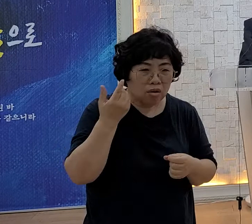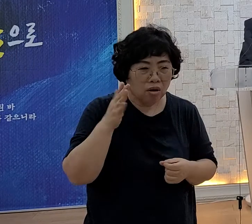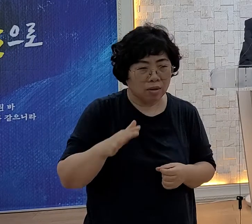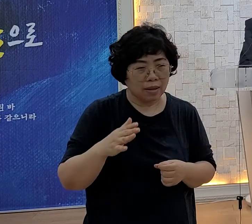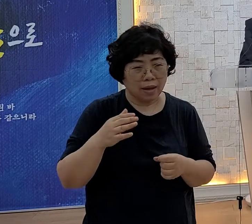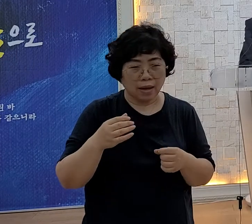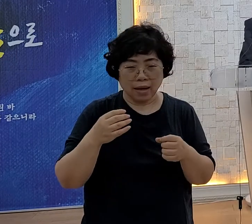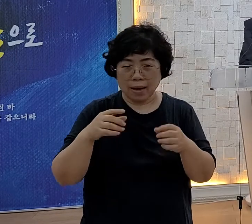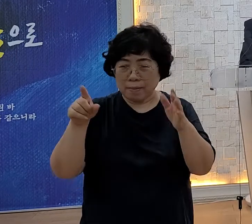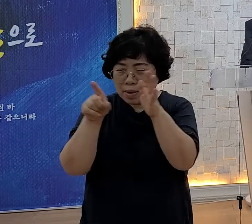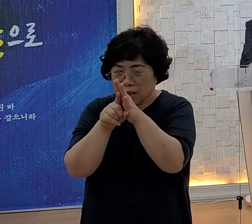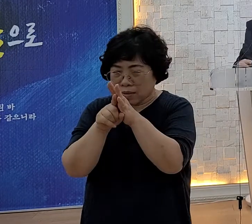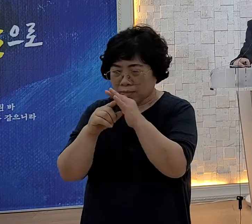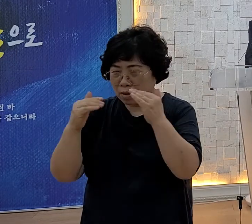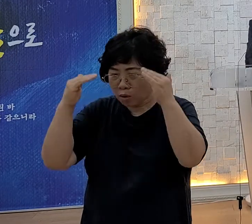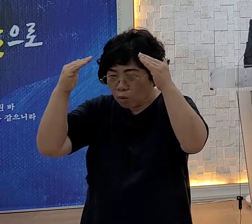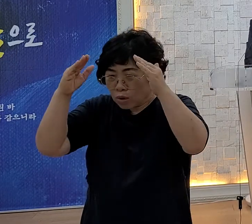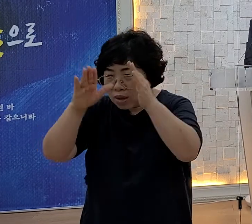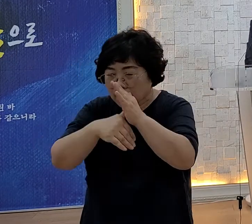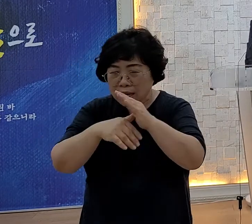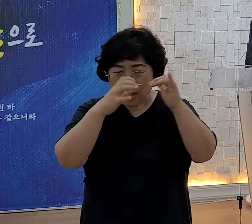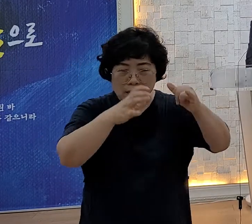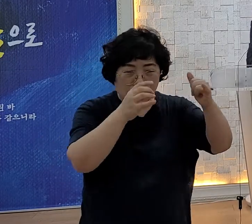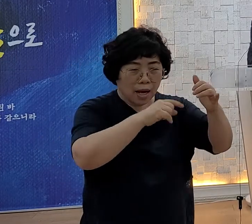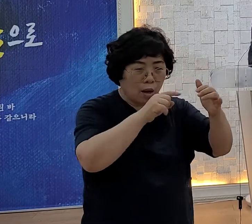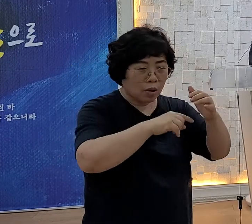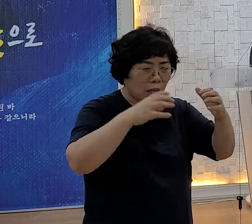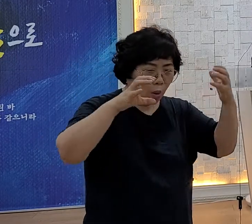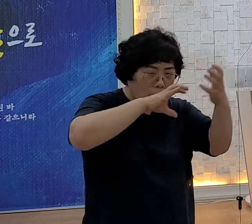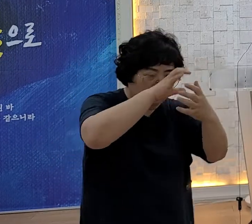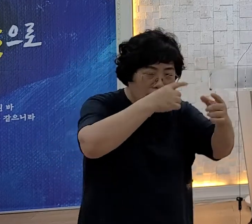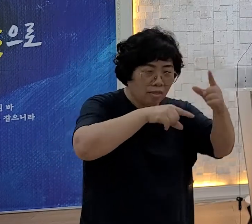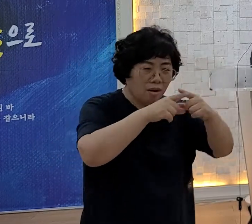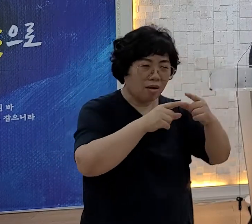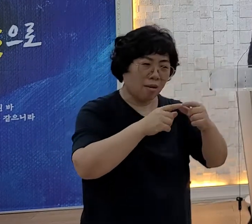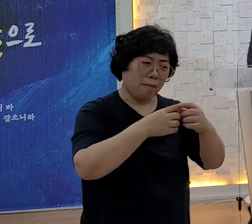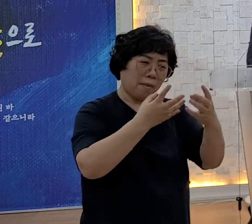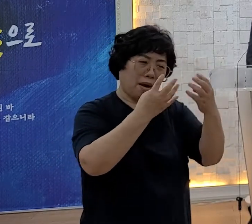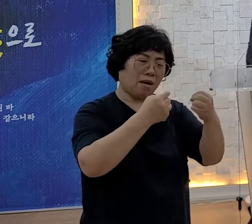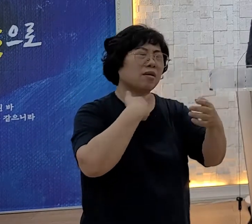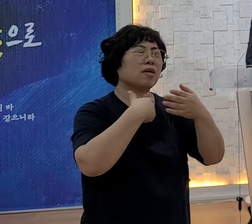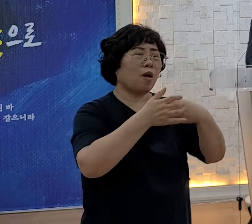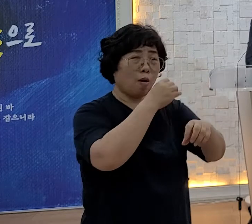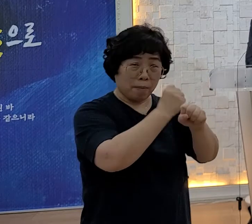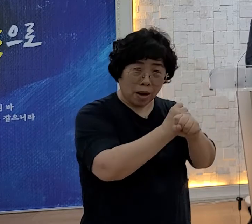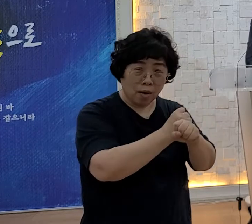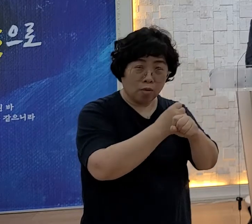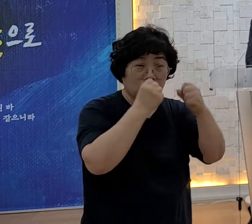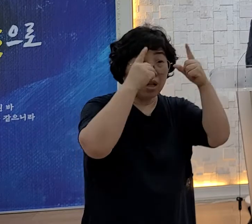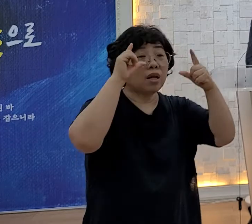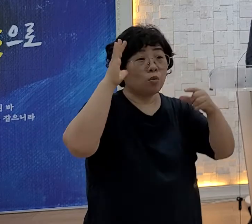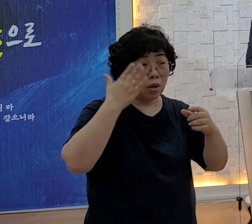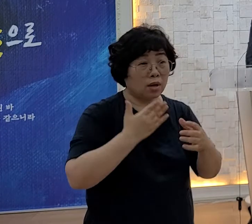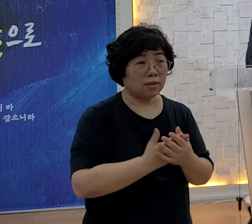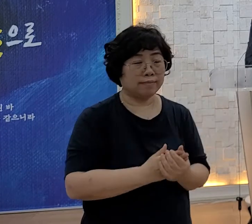환난이, 세상적 환난이 더 겸하여 온다는 것을 그렇게 살면서 경험하고 이렇게 살아간다는